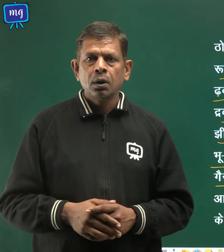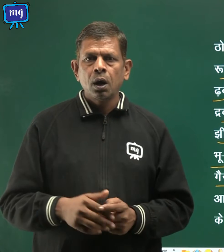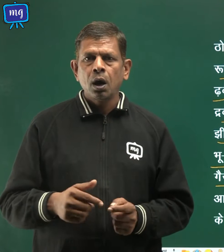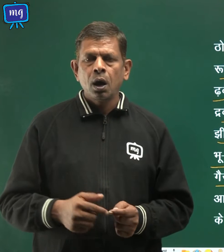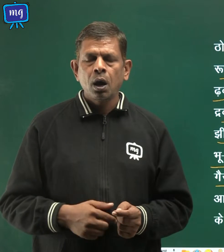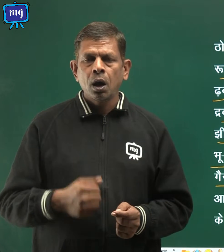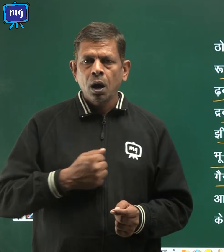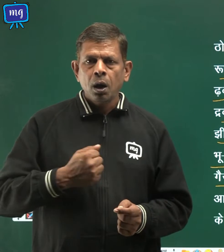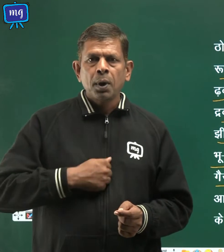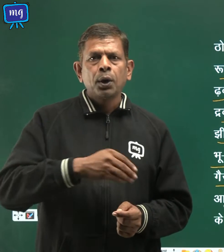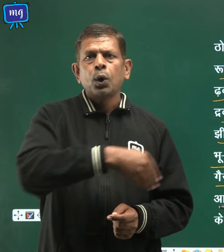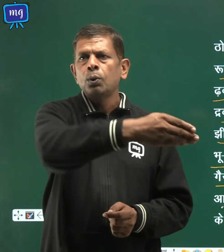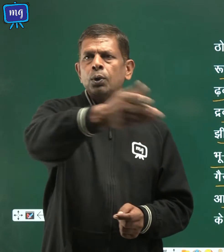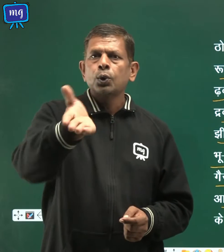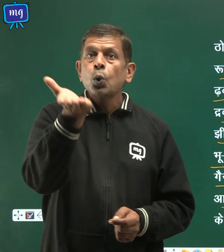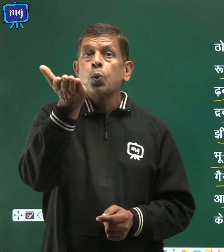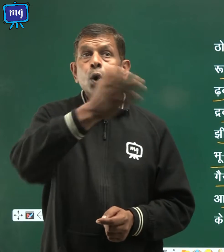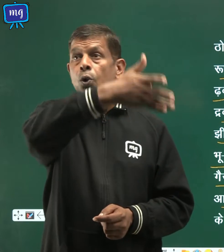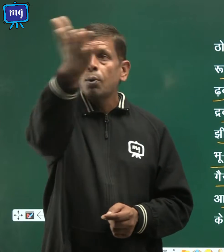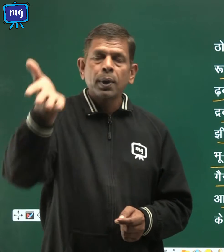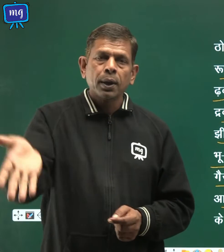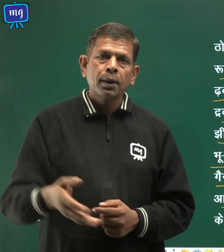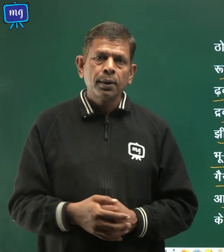हमारे आसपास की वायु में